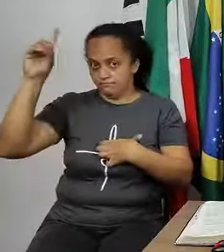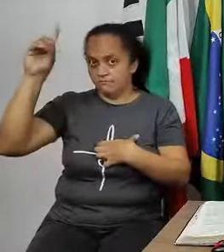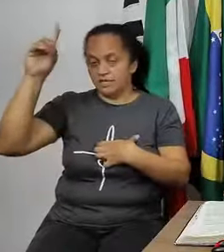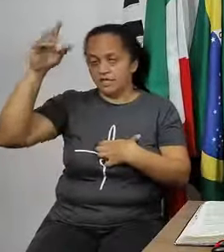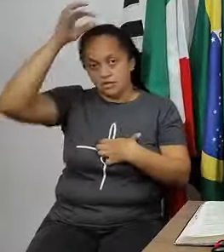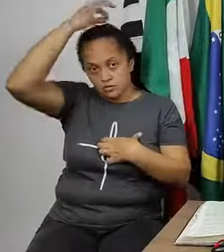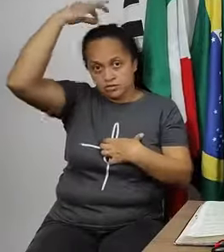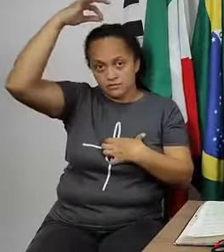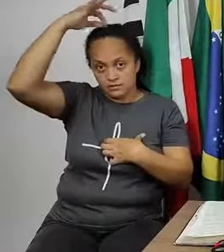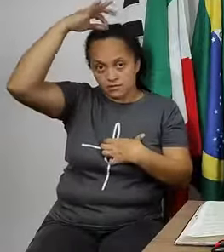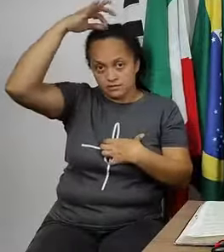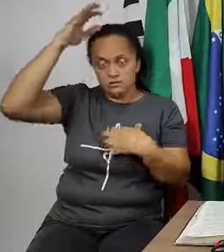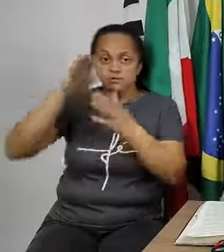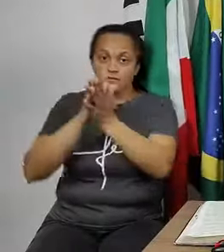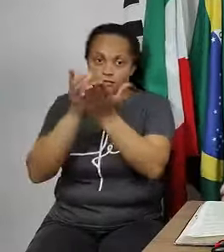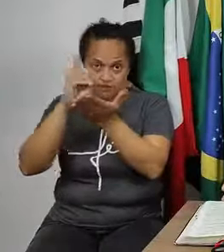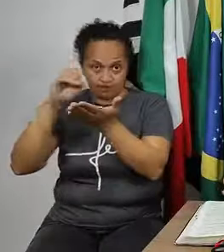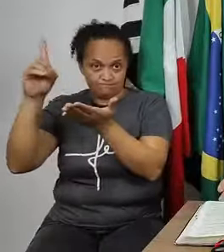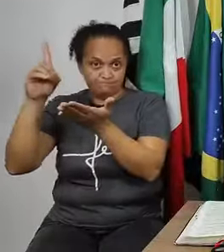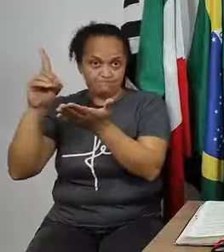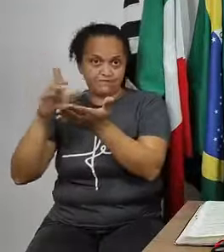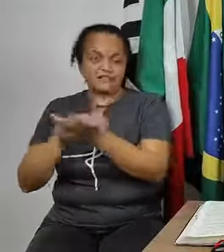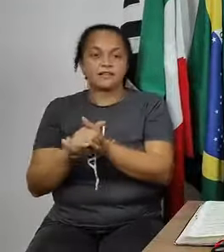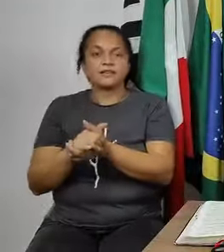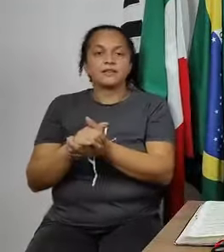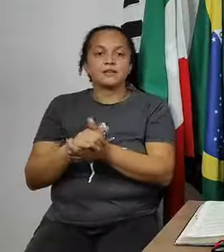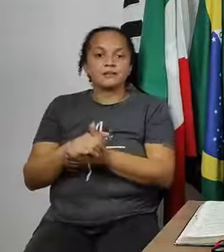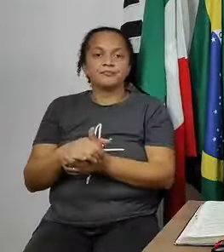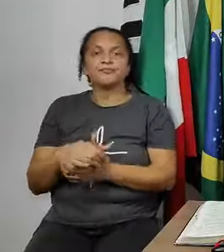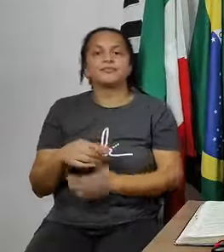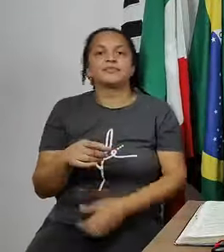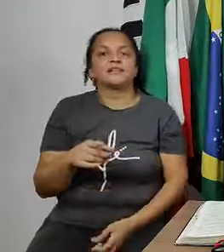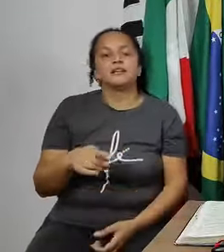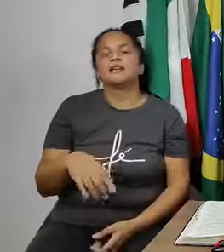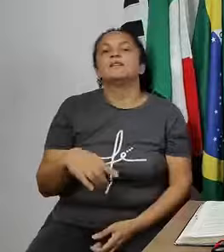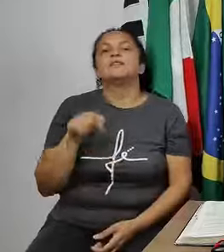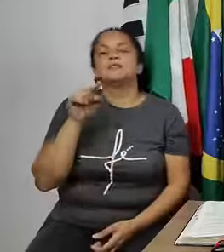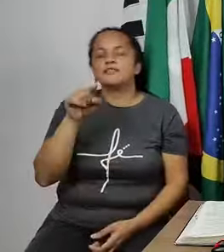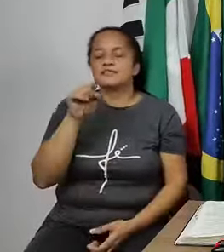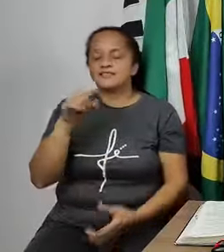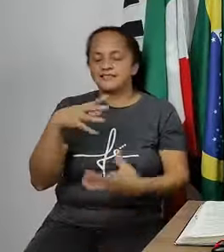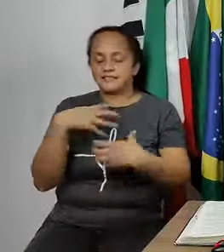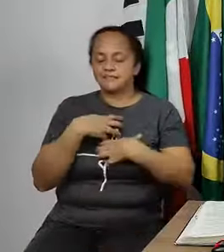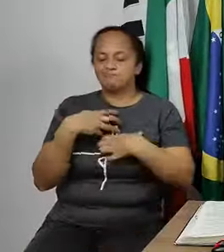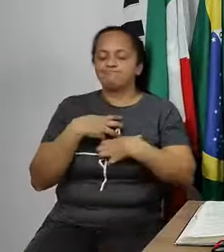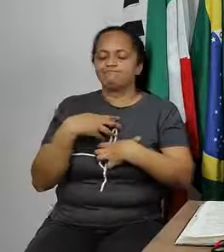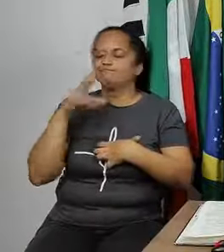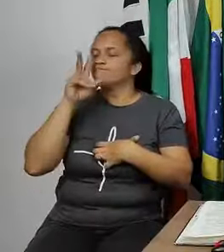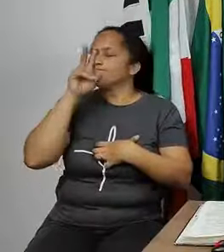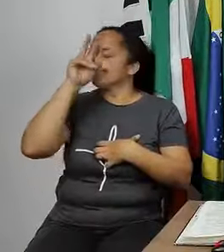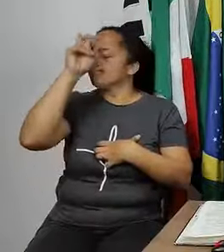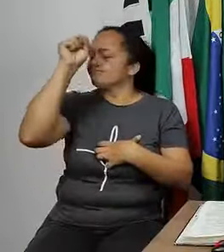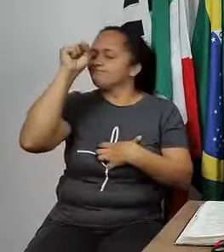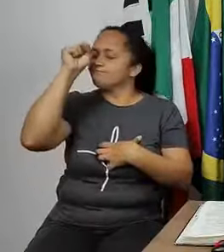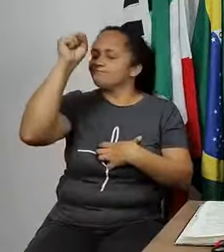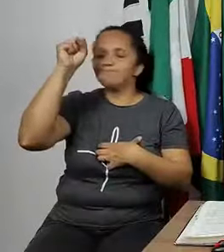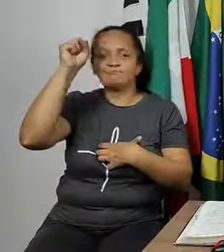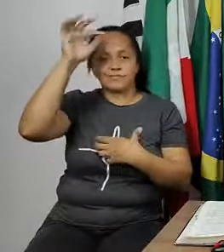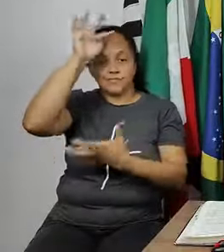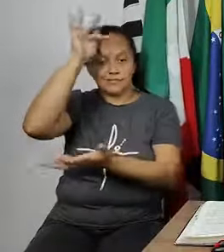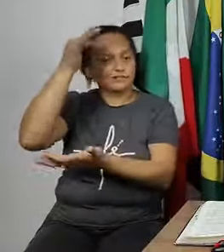Santo, com a palavra, com os sinais, né? Isso vai aprofundando a raiz, vai aprofundando